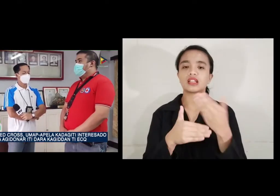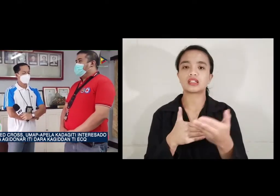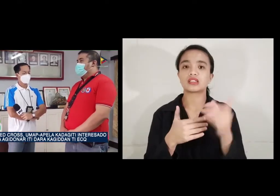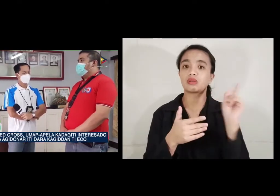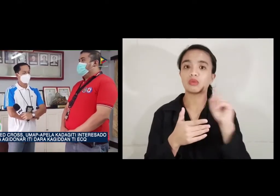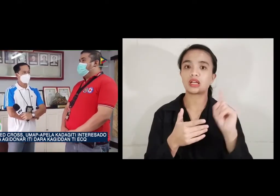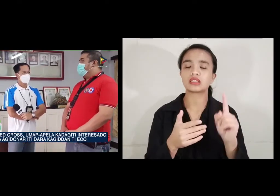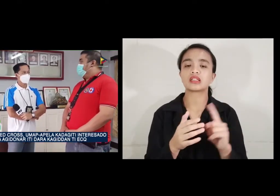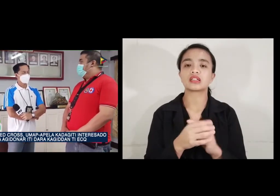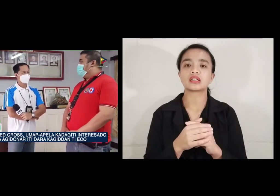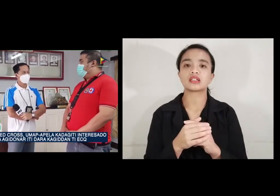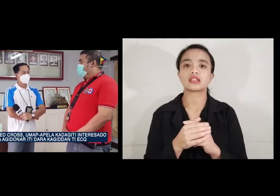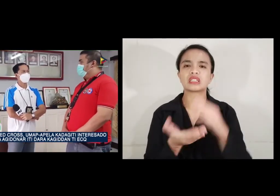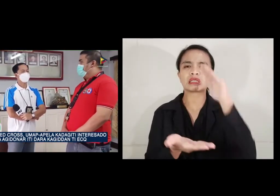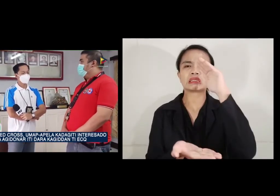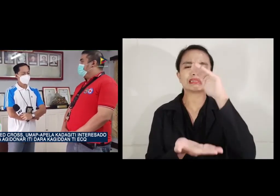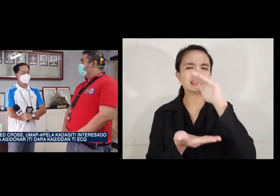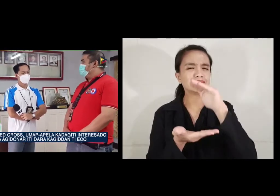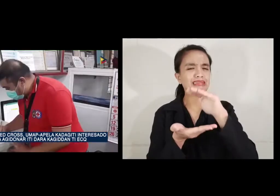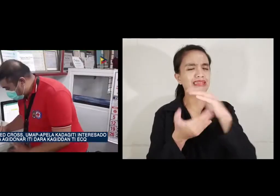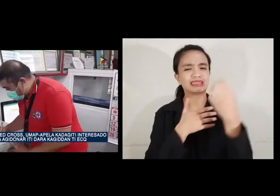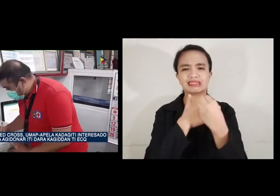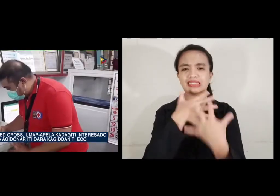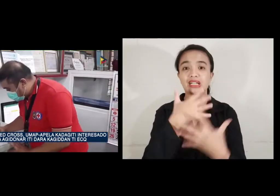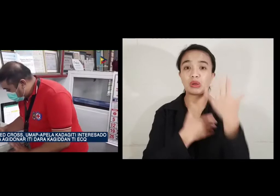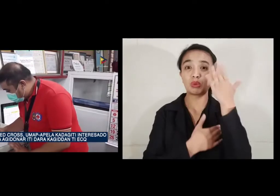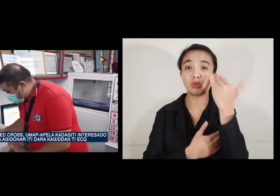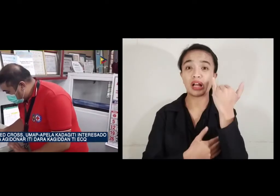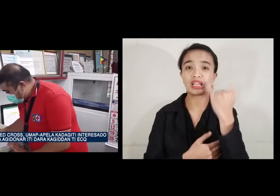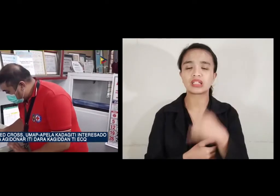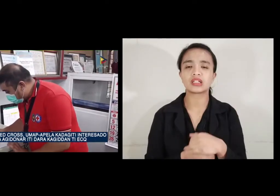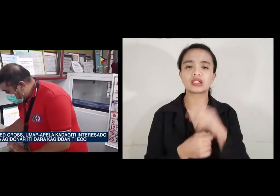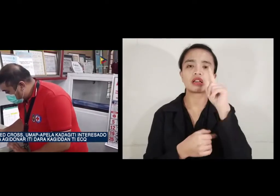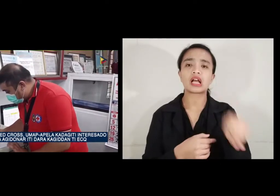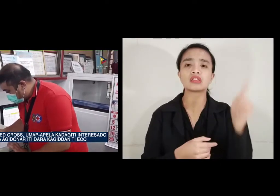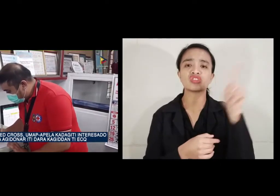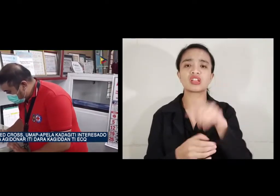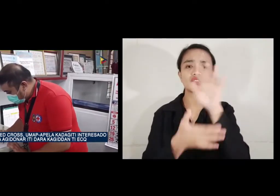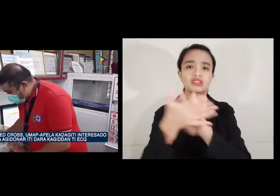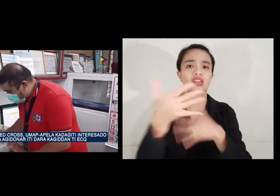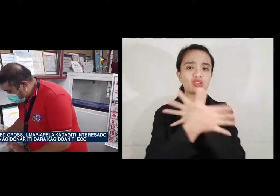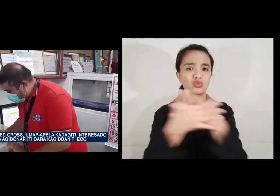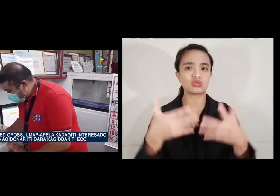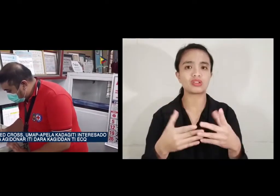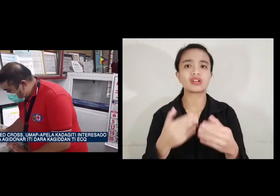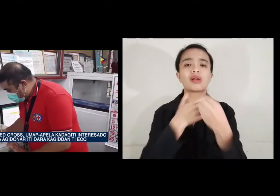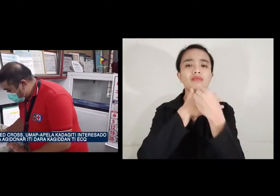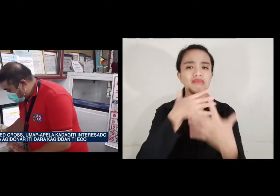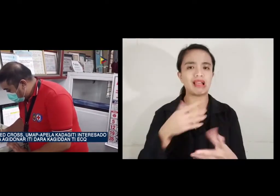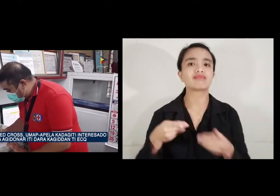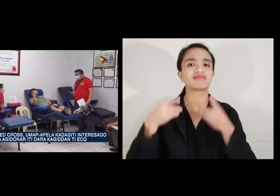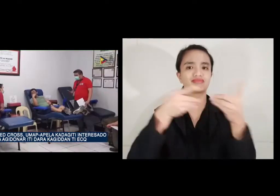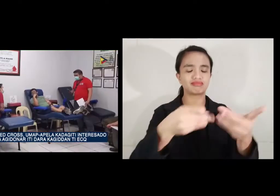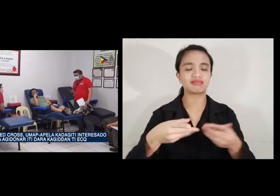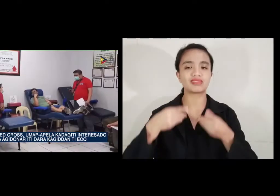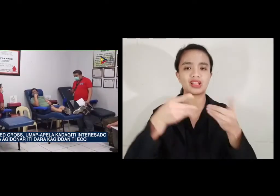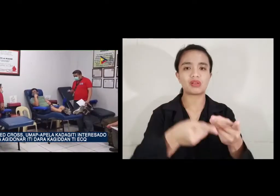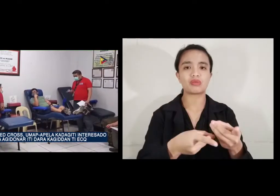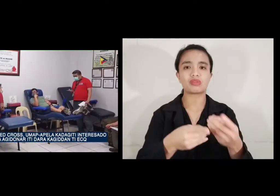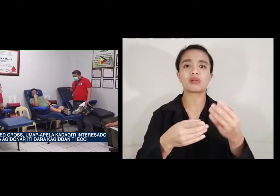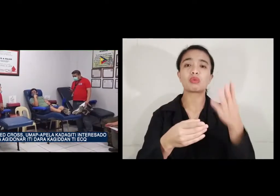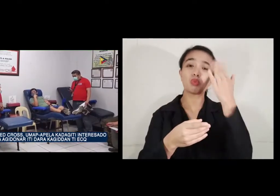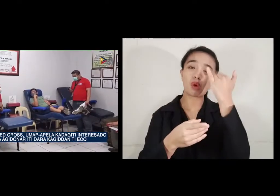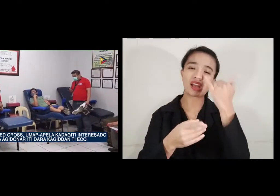disahagon, bimabati supply ti dara, gapo iti pannakakansilar kadagiti naka-schedule matlang nga bloodletting activities, gapo